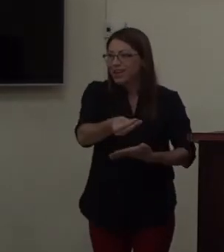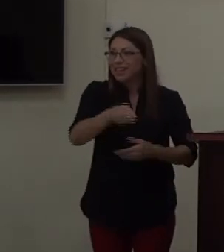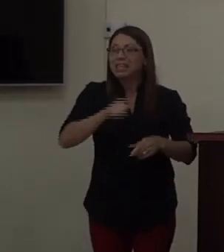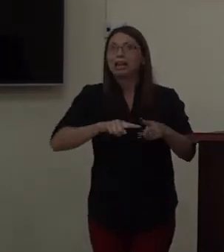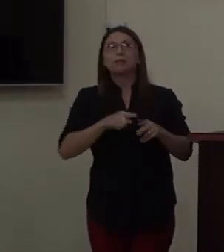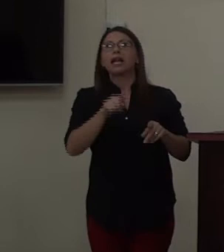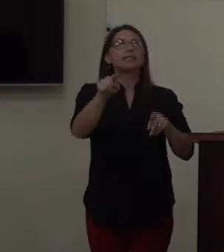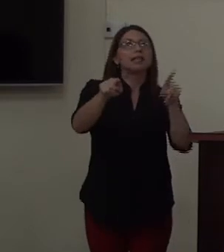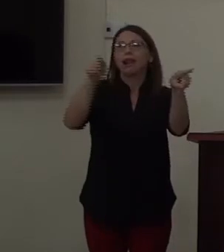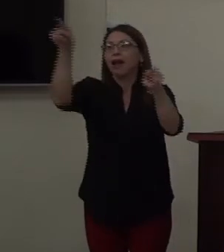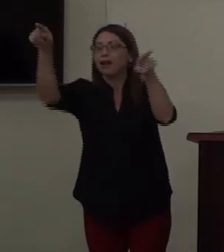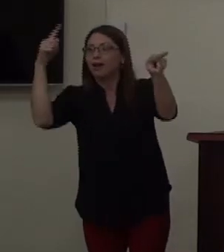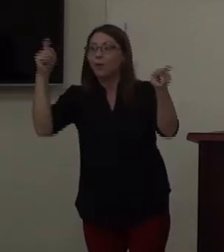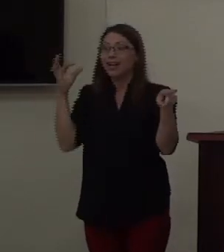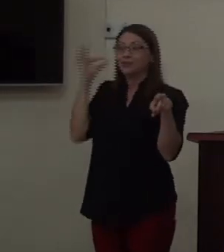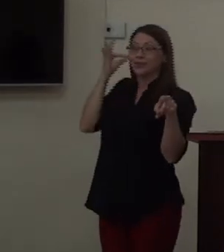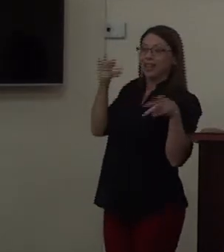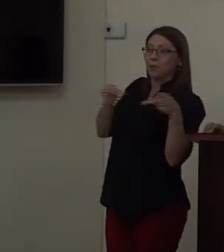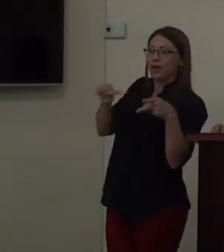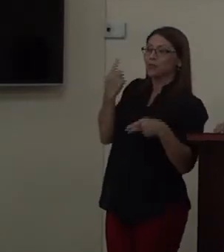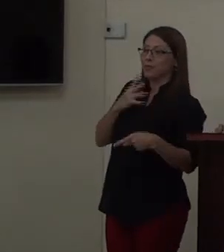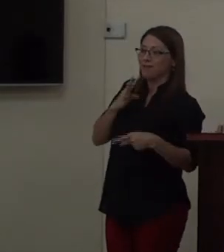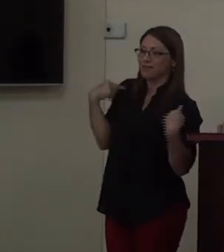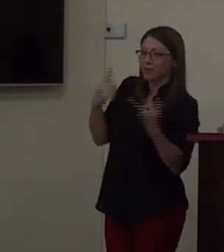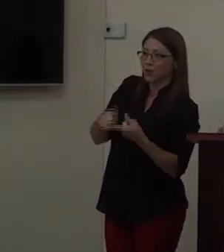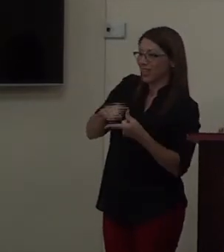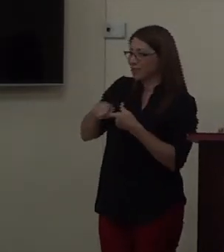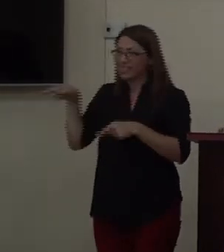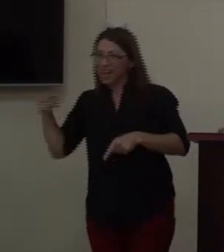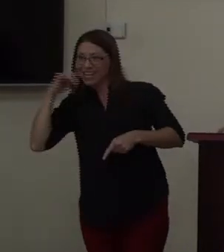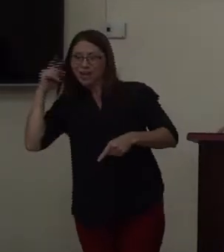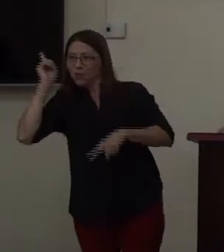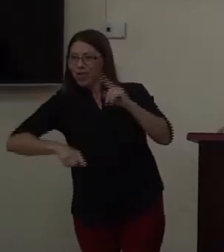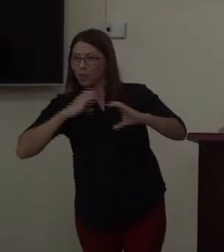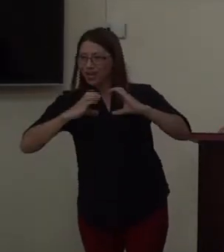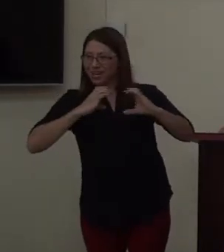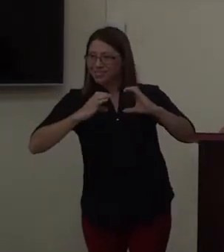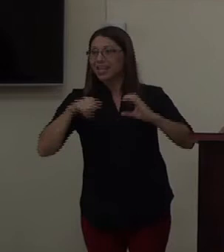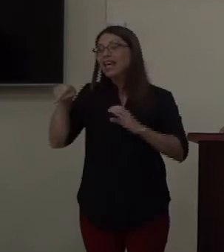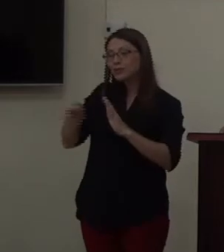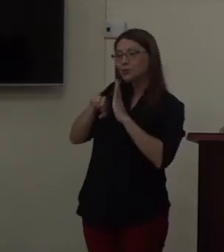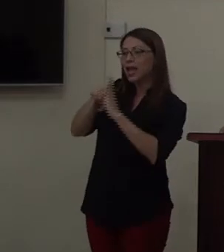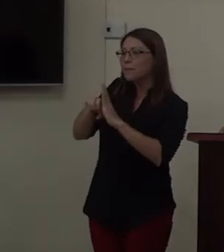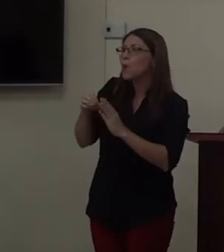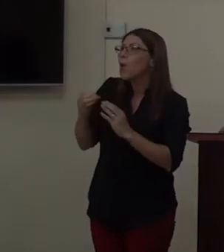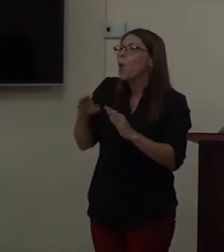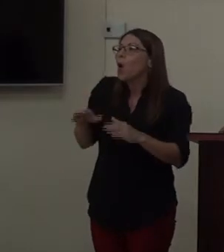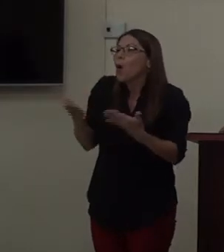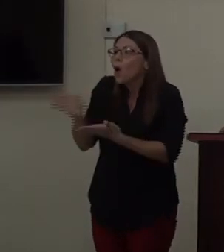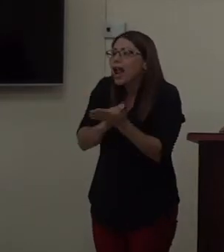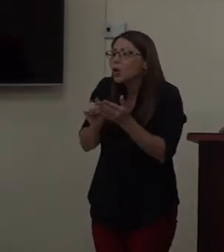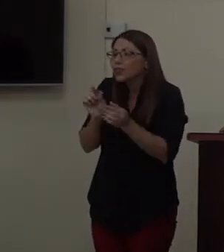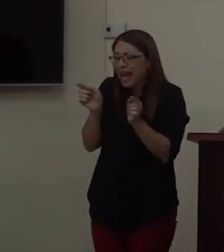la dueña de la pulpería solo hablaba español, y entonces la niña no podía comprar. Entonces, es un ejemplo, ¿verdad?, de cómo algo tan